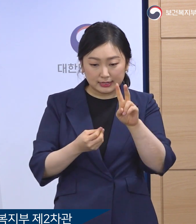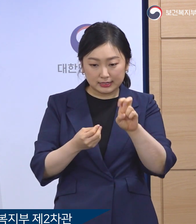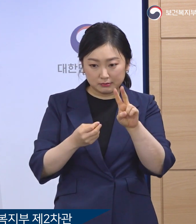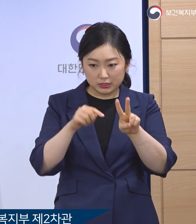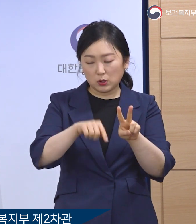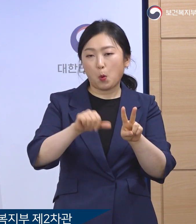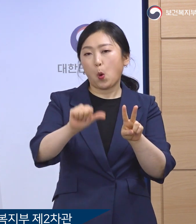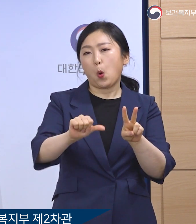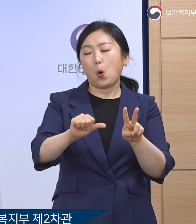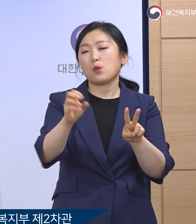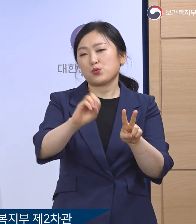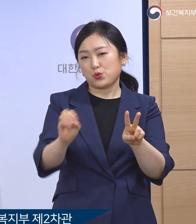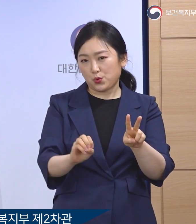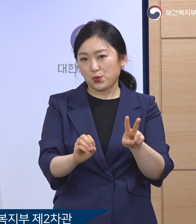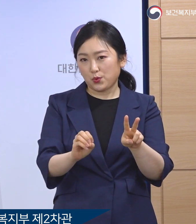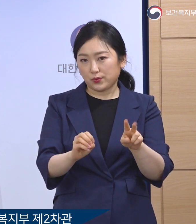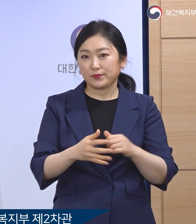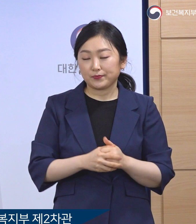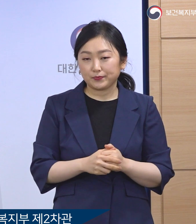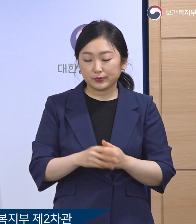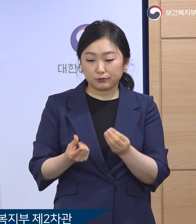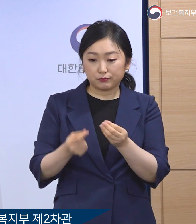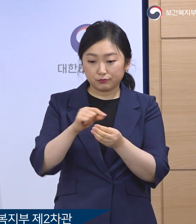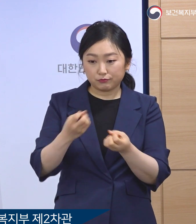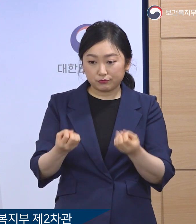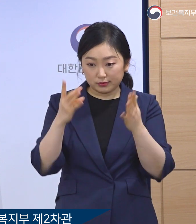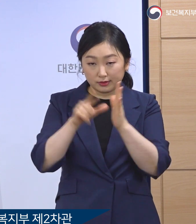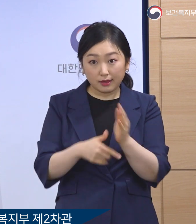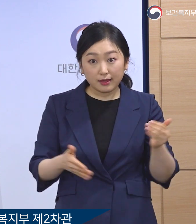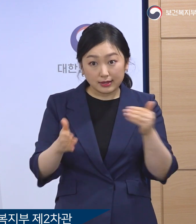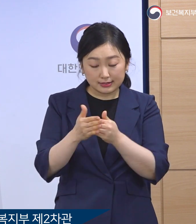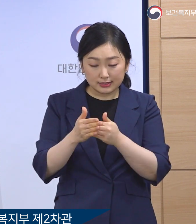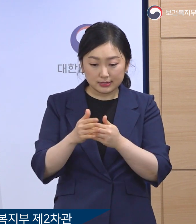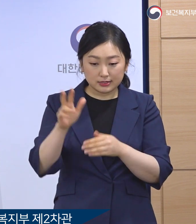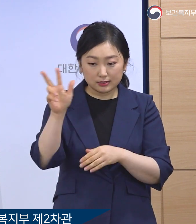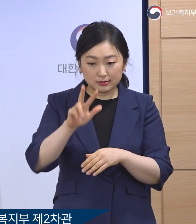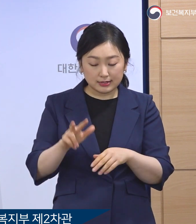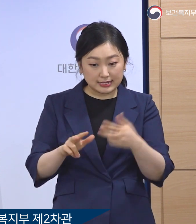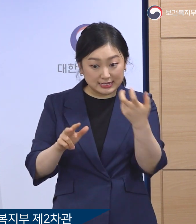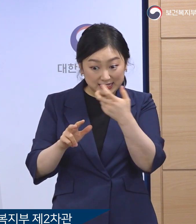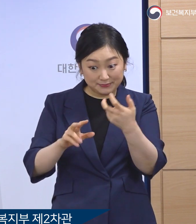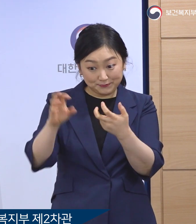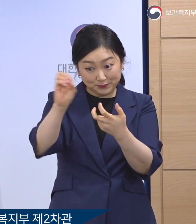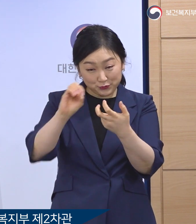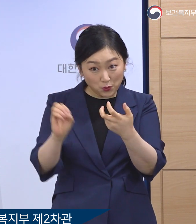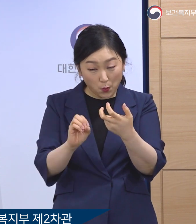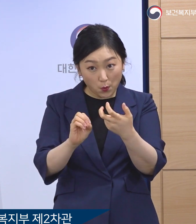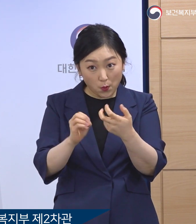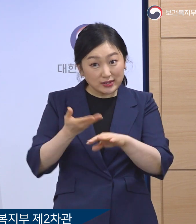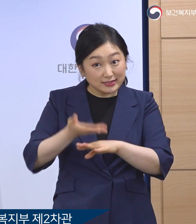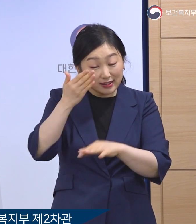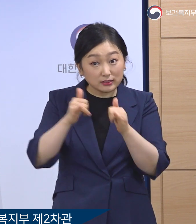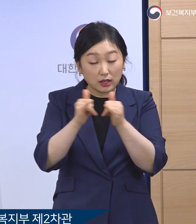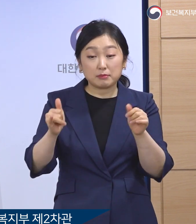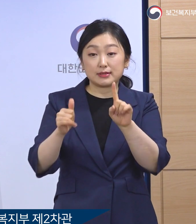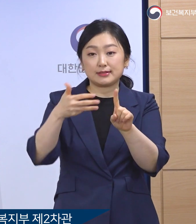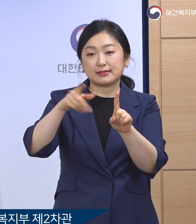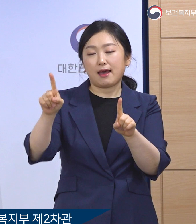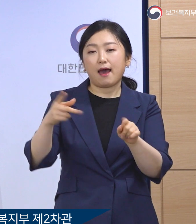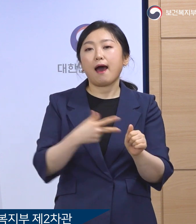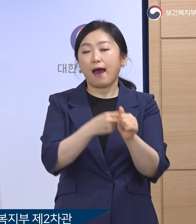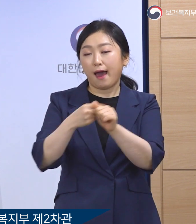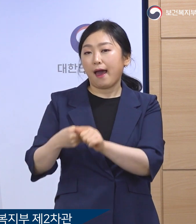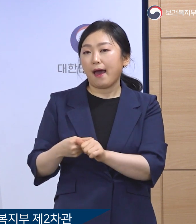22.5%에 달합니다. 추석까지 인구 70% 이상이 1차 접종을 맞게 됩니다.